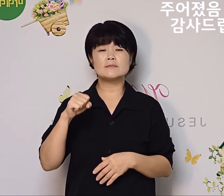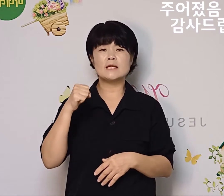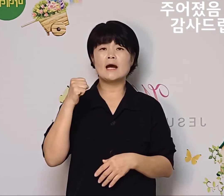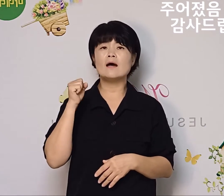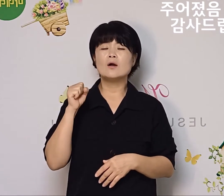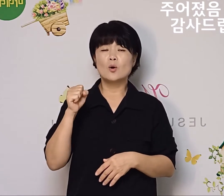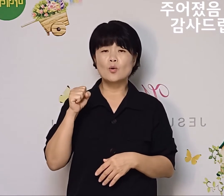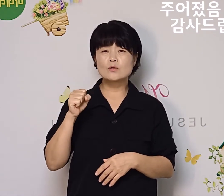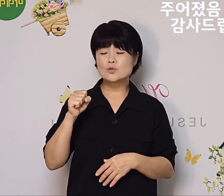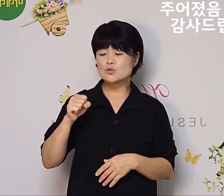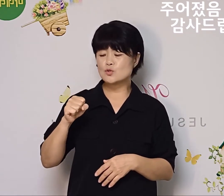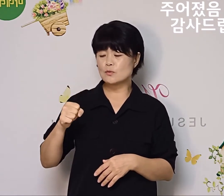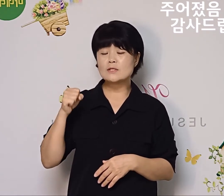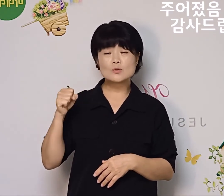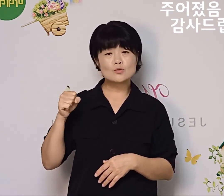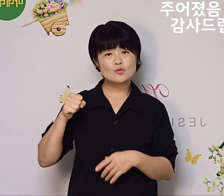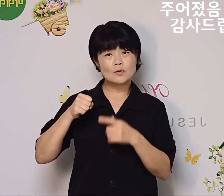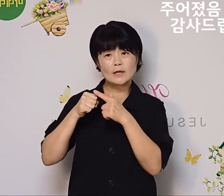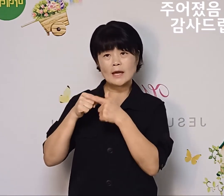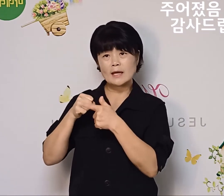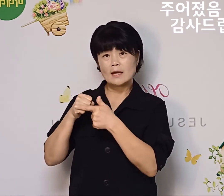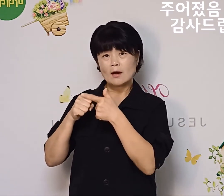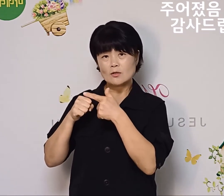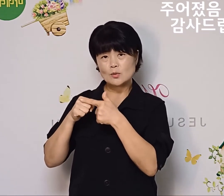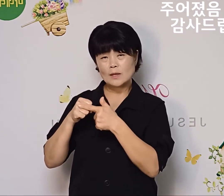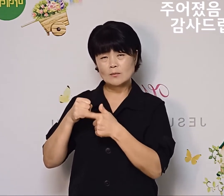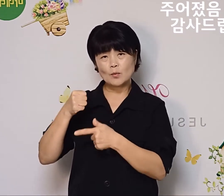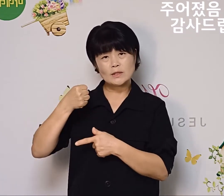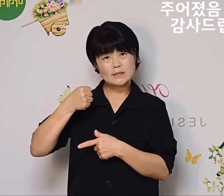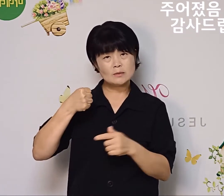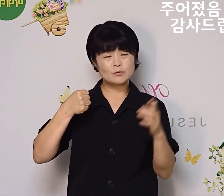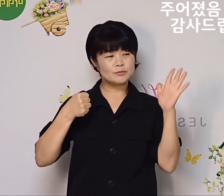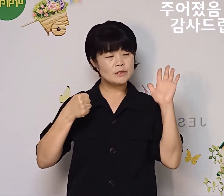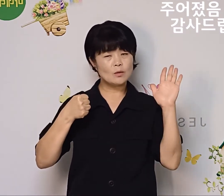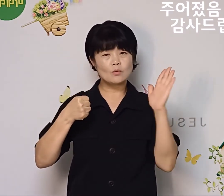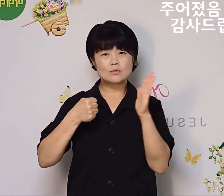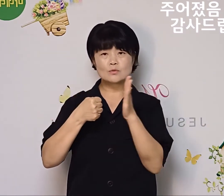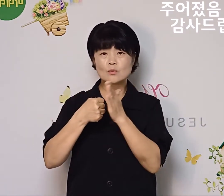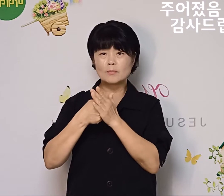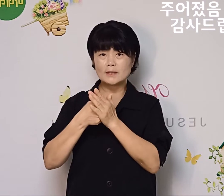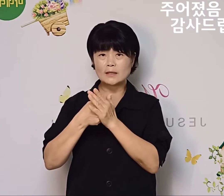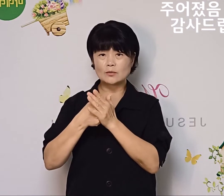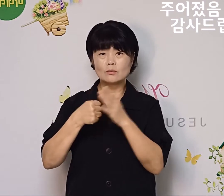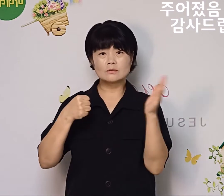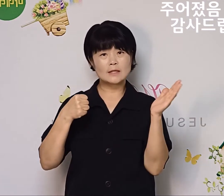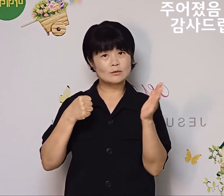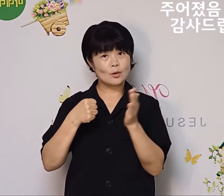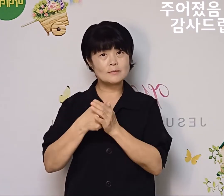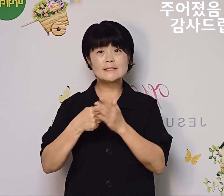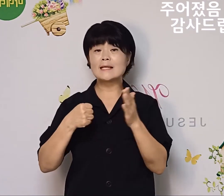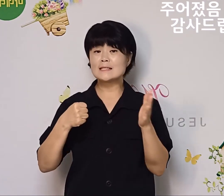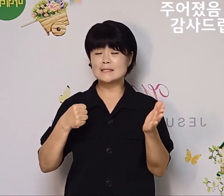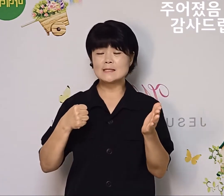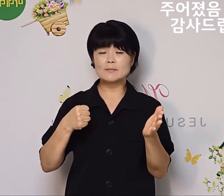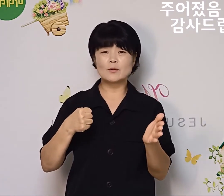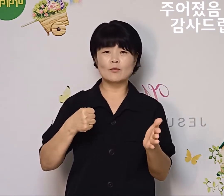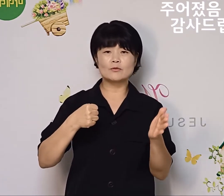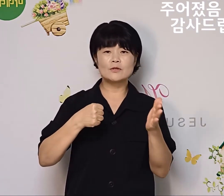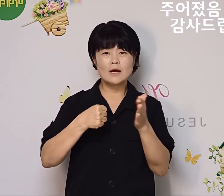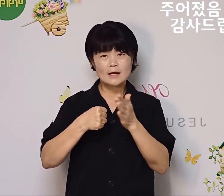읽겠습니다. 오른손 왼손 주먹에 손가락 모인 이 부분을 오른손 손바닥으로 너무 세게 치실 필요는 없고요.